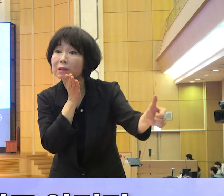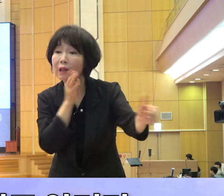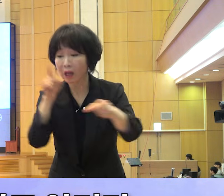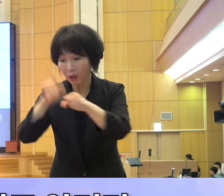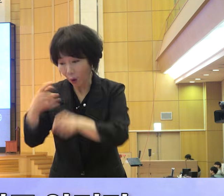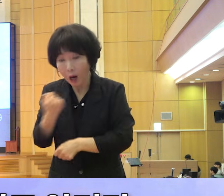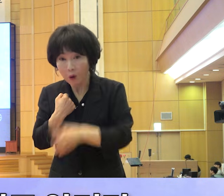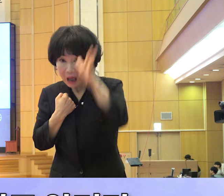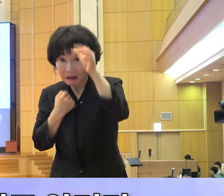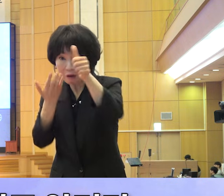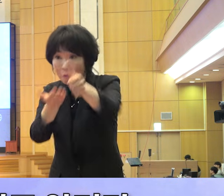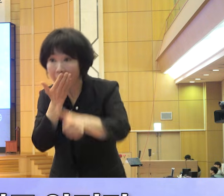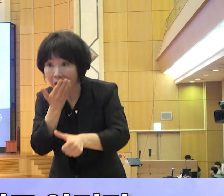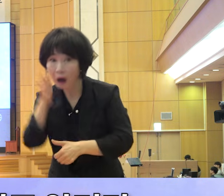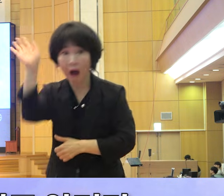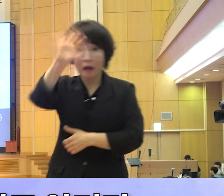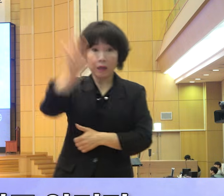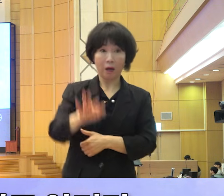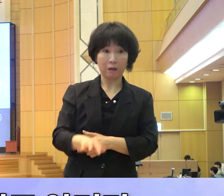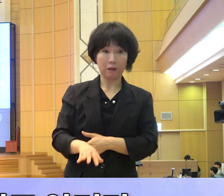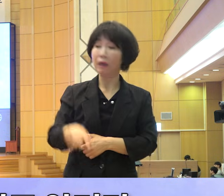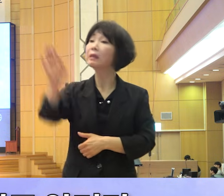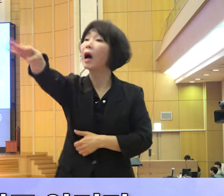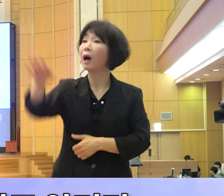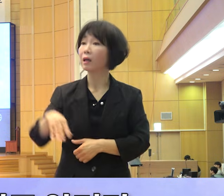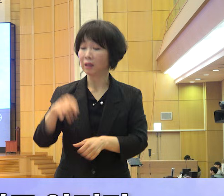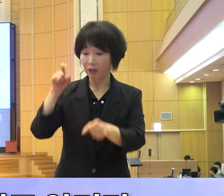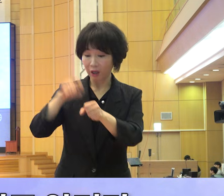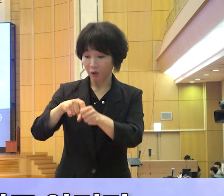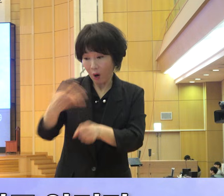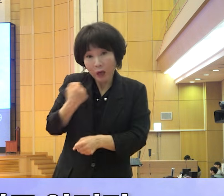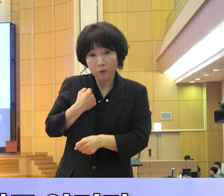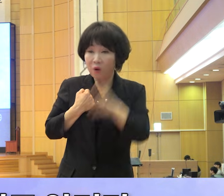자녀의 떡을 취하여 개들에게 던짐이 마땅치 아니하다.